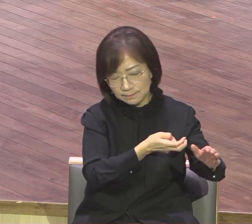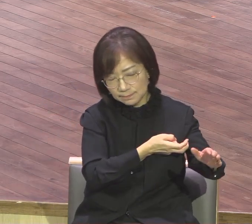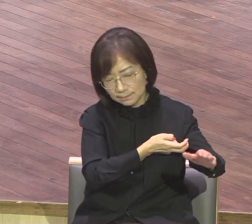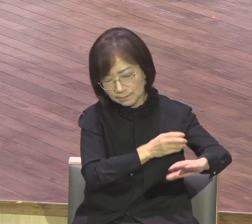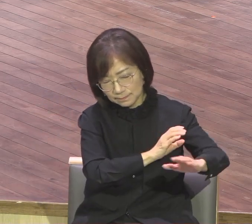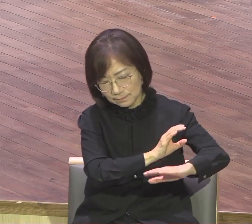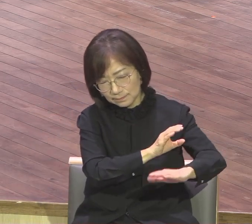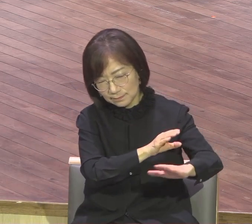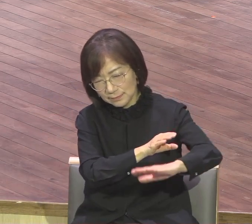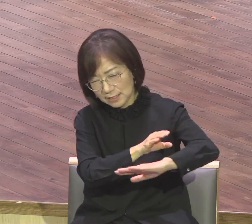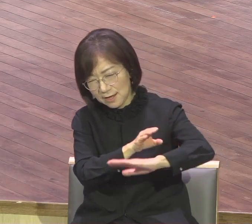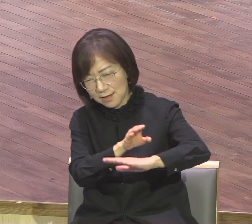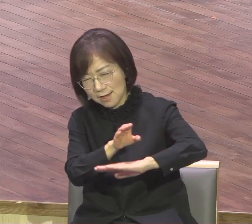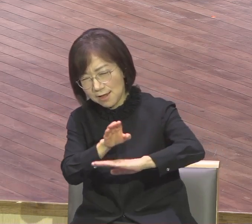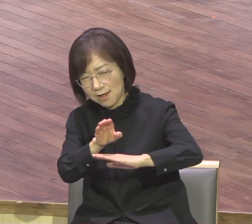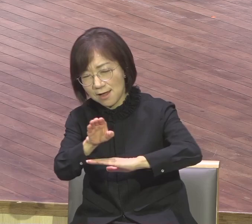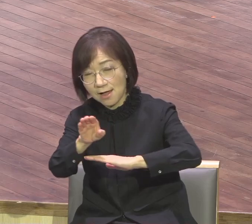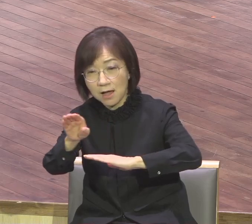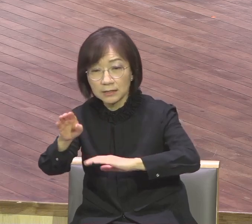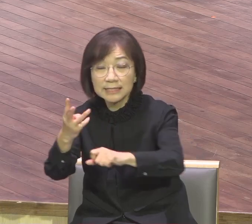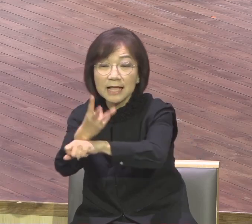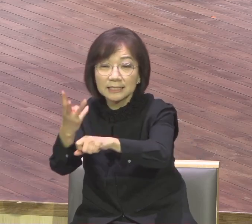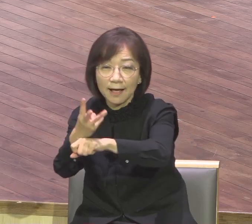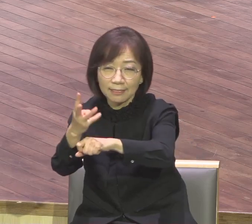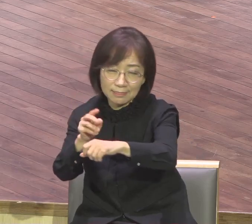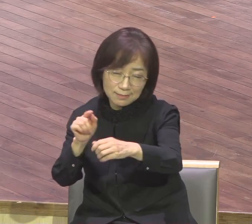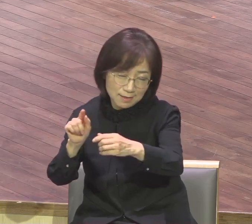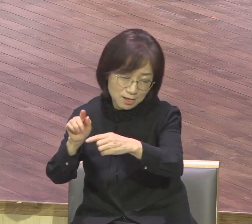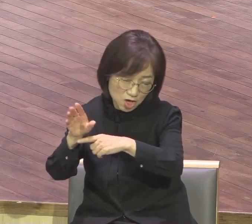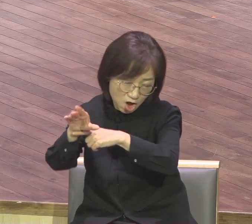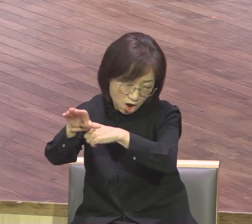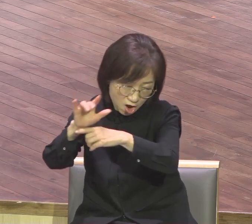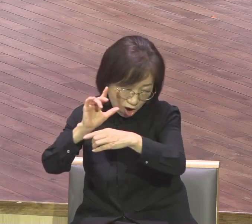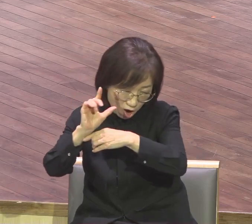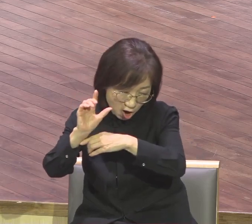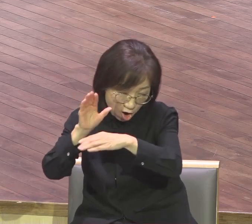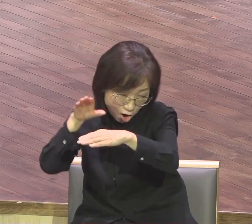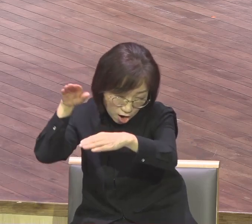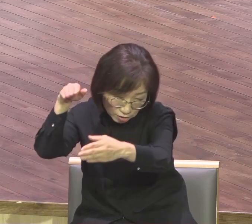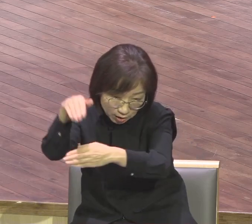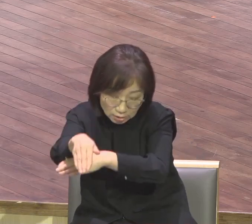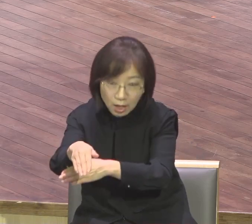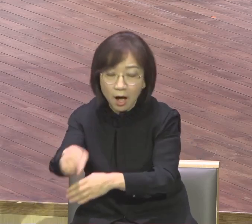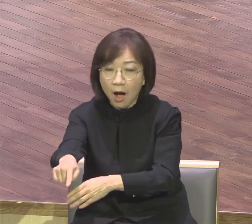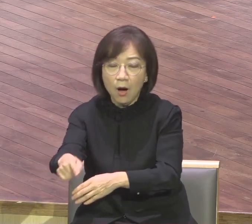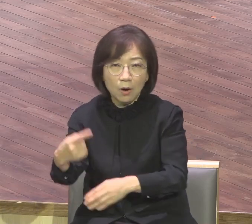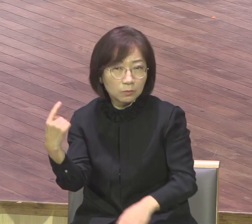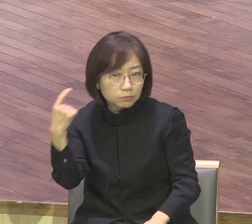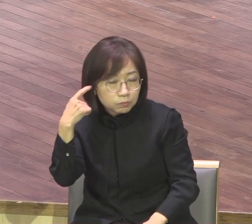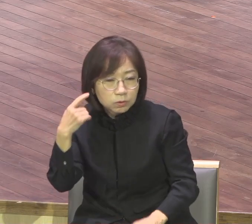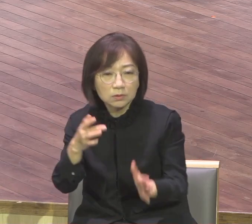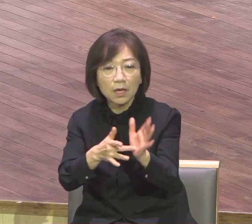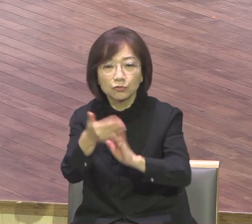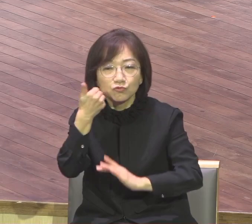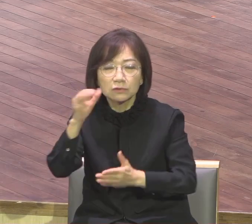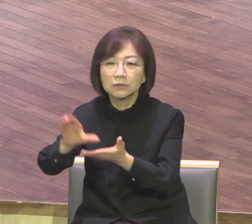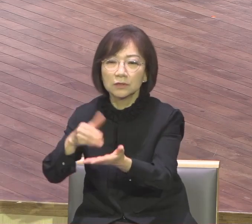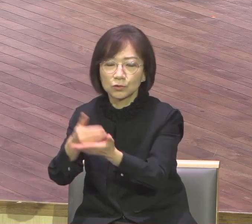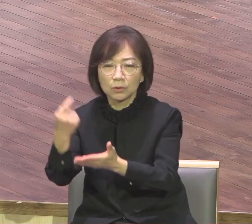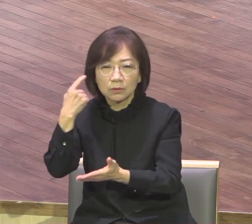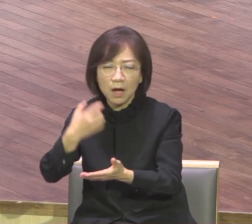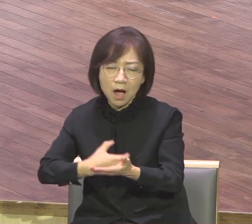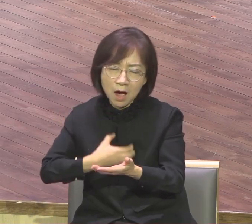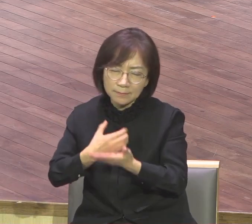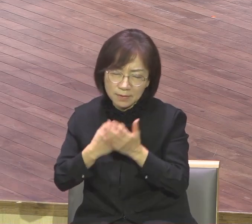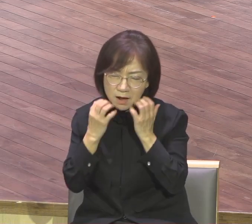ha creído que mara la mario. ¿Cómo pueden decir en tres zonas en arriba de los montes decir que Jesús es el Cristo? Yo no, y Jesús